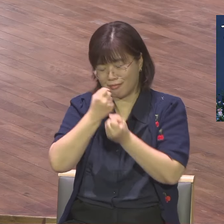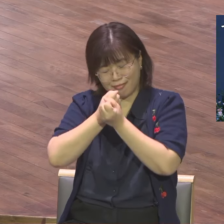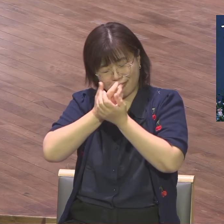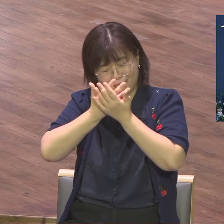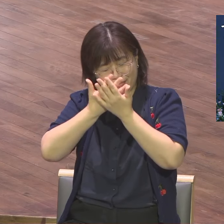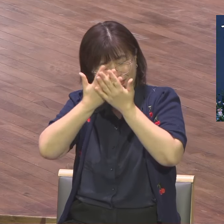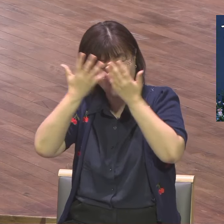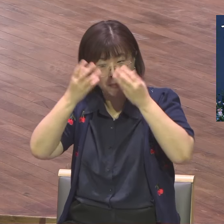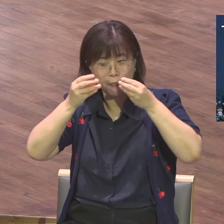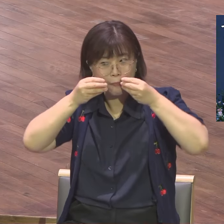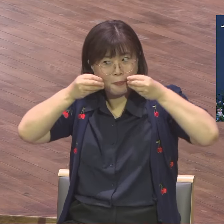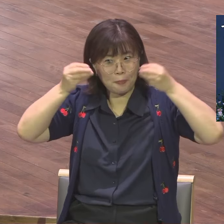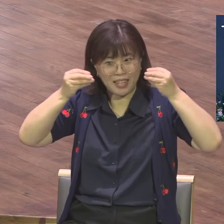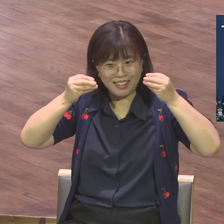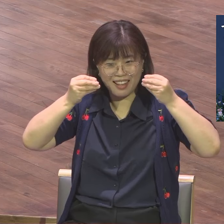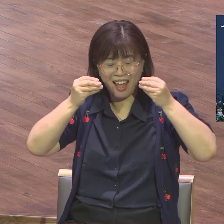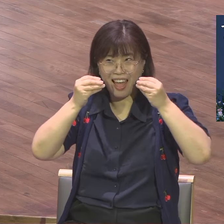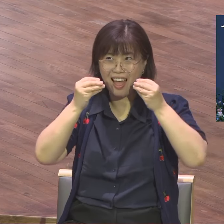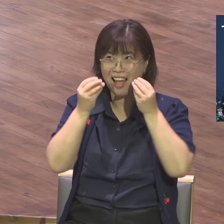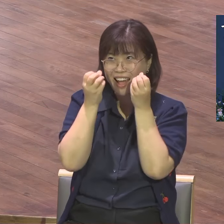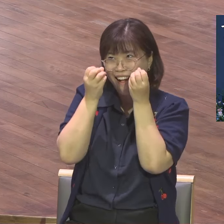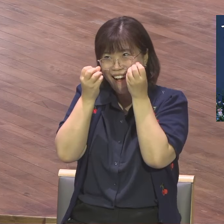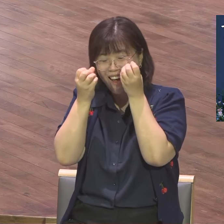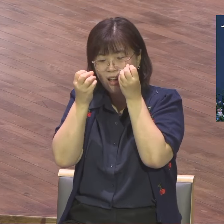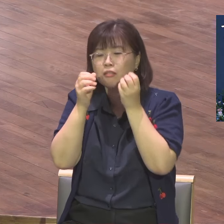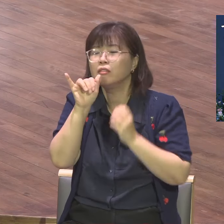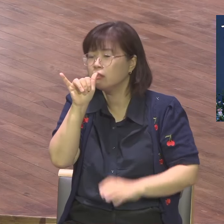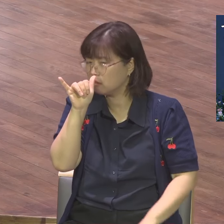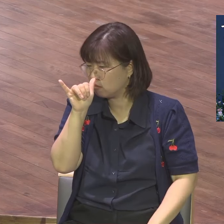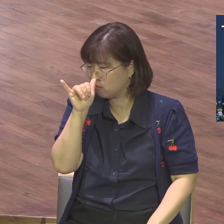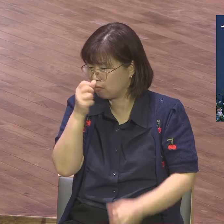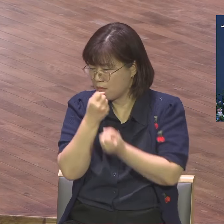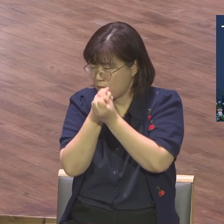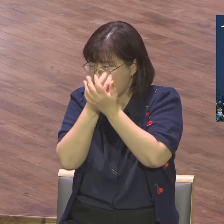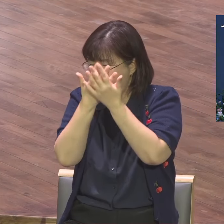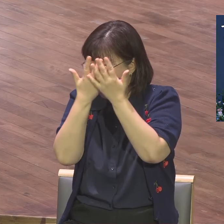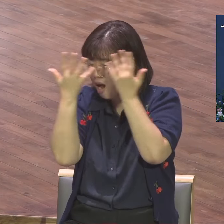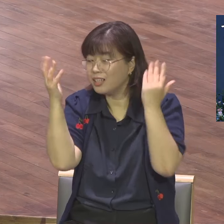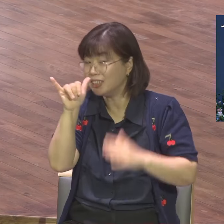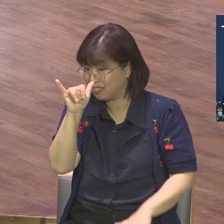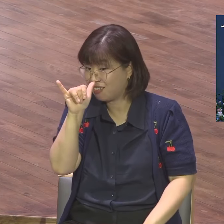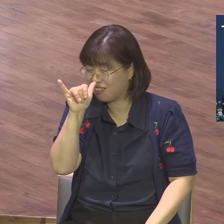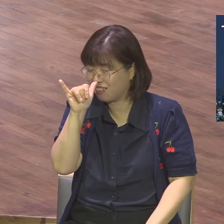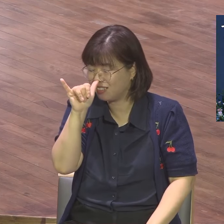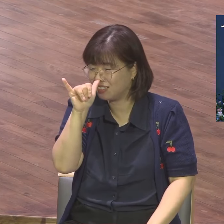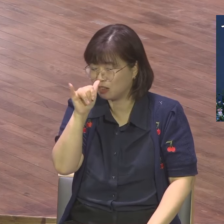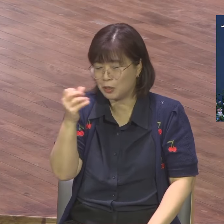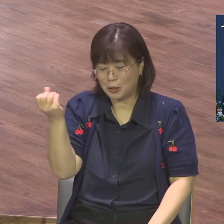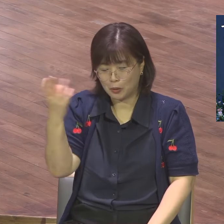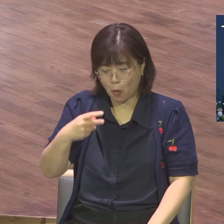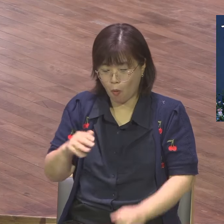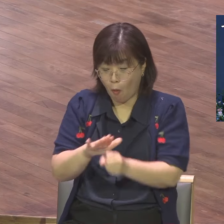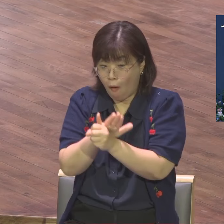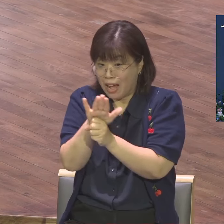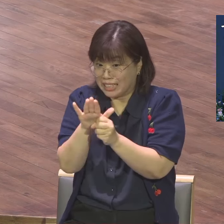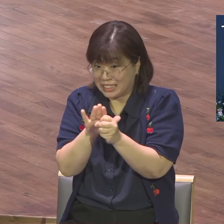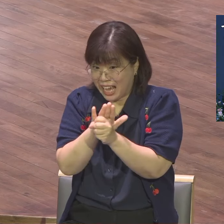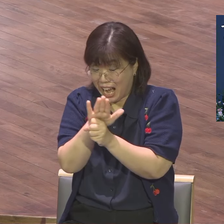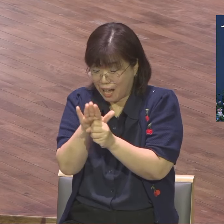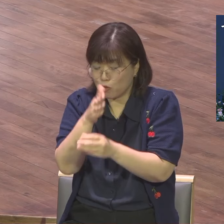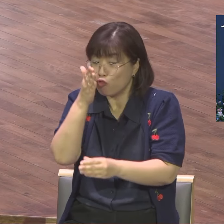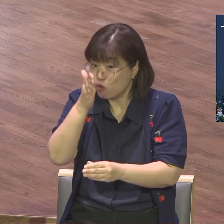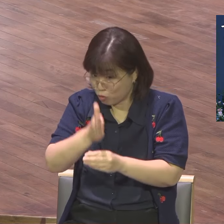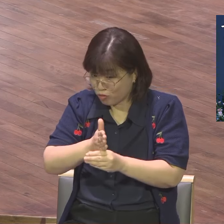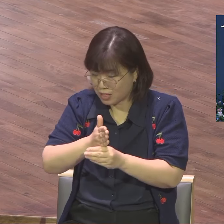없어요. 얼굴에 뭔가 생기가 있어요. 얼굴이 밝아요. 또 뭔가 당당하고 뭔가